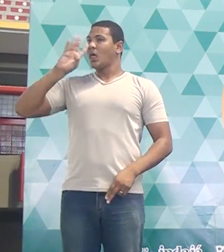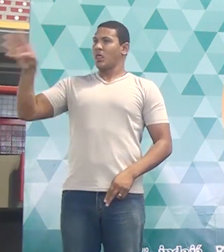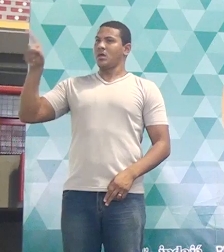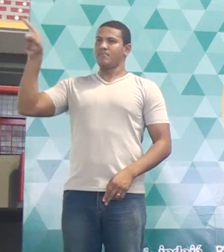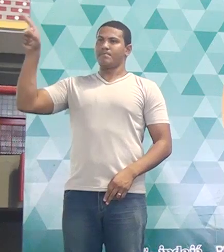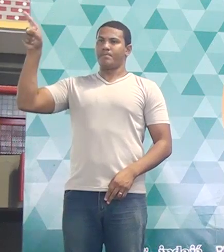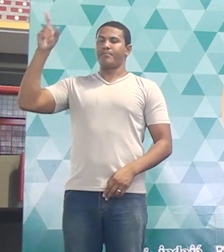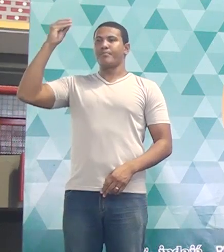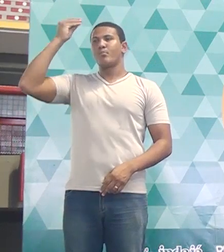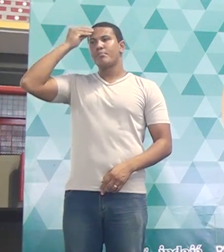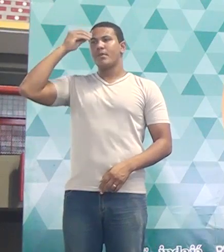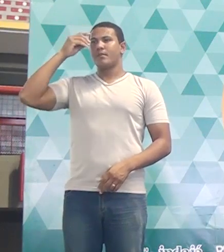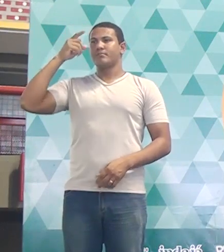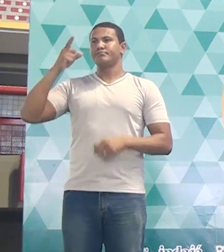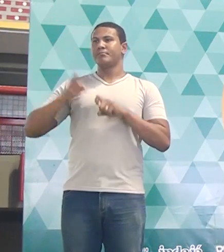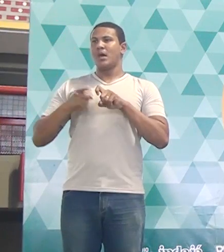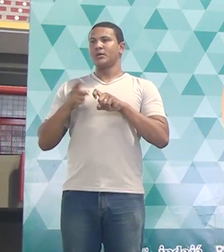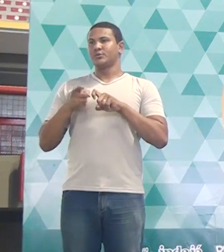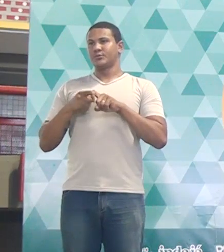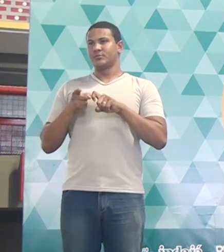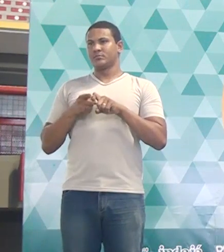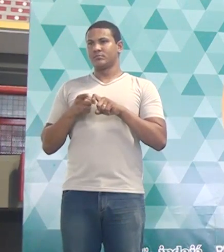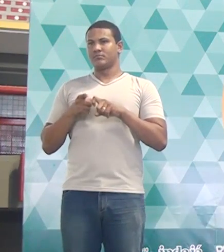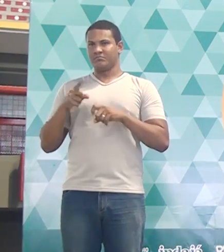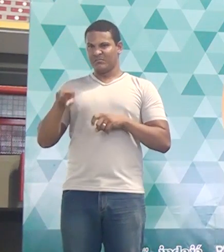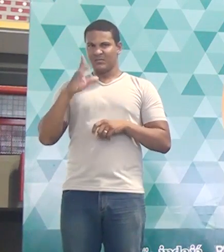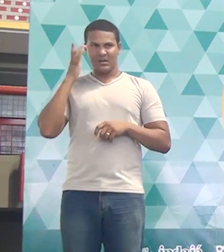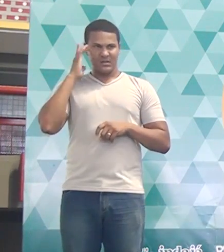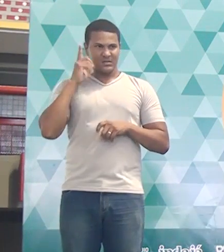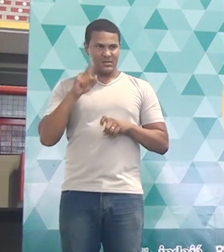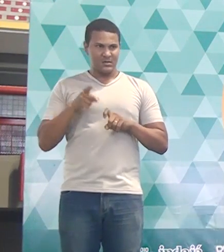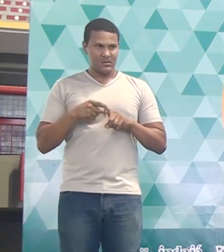aí. O que é que vocês acham, pessoal? É erro médico aí?